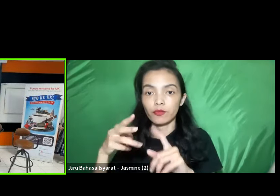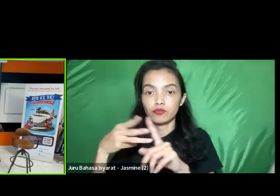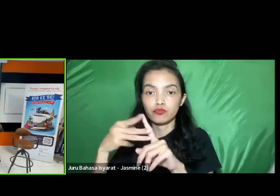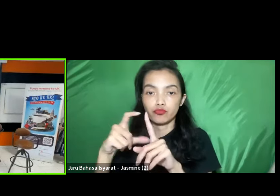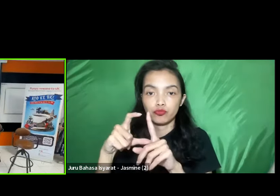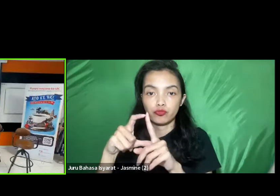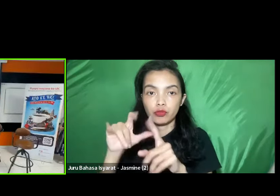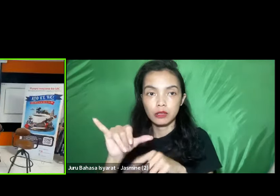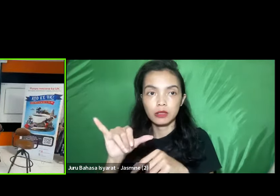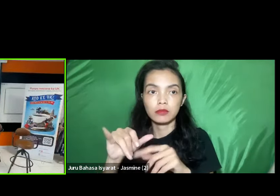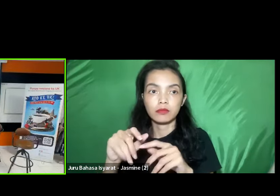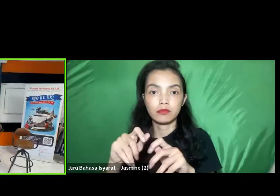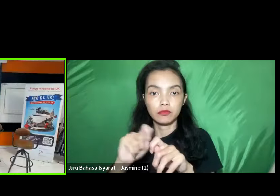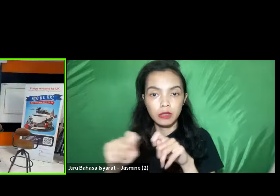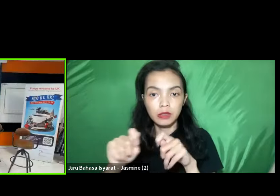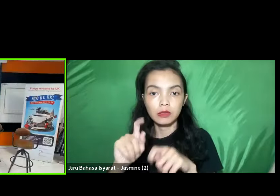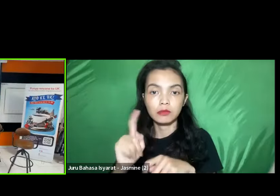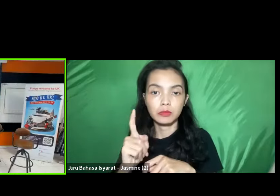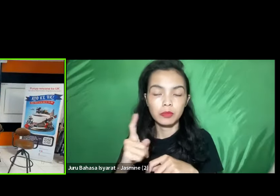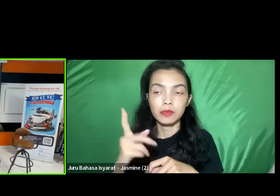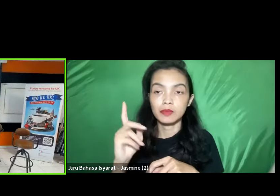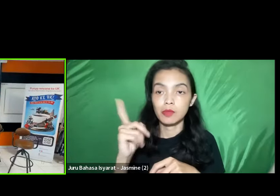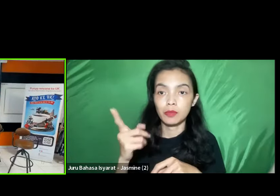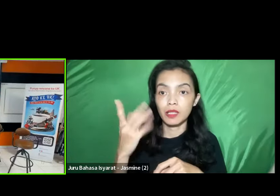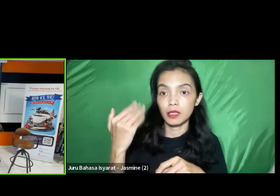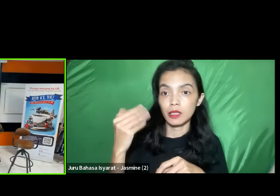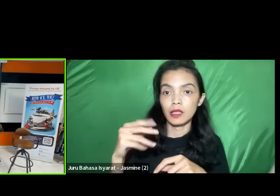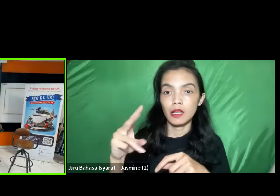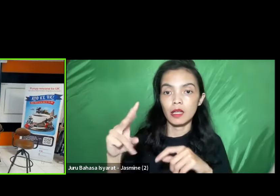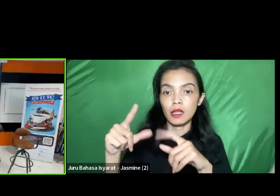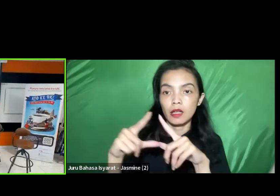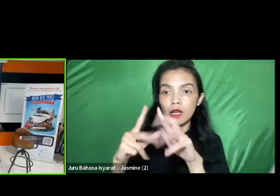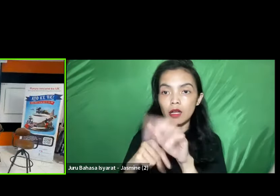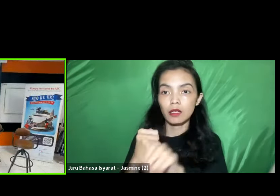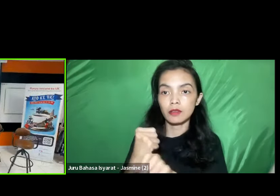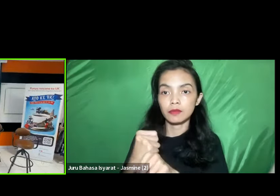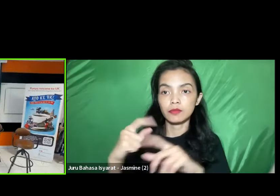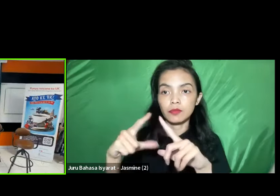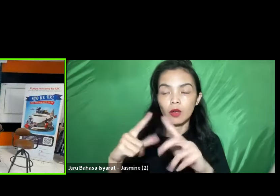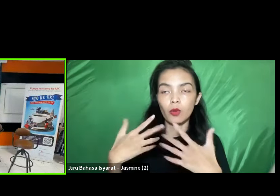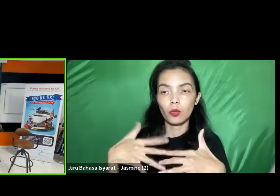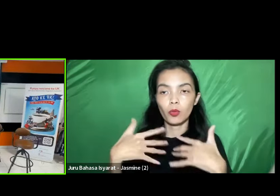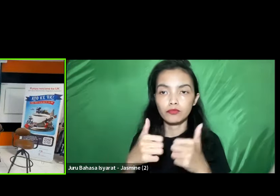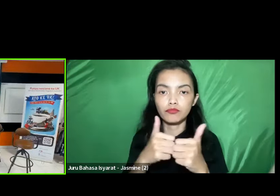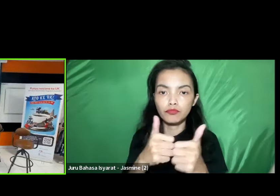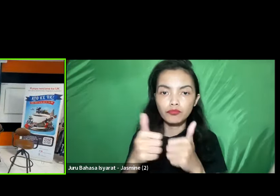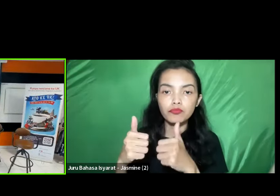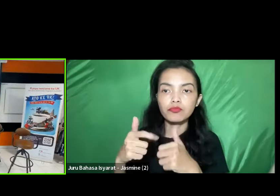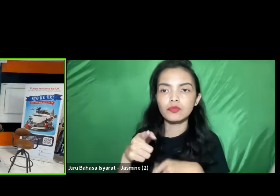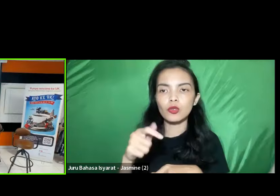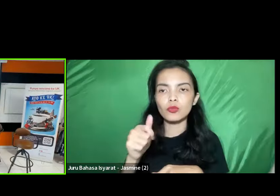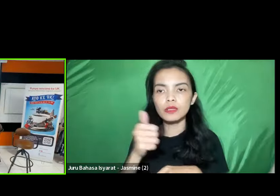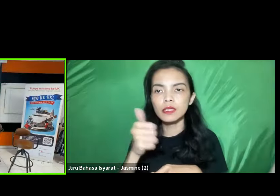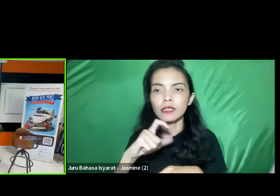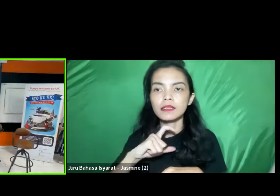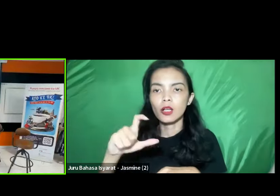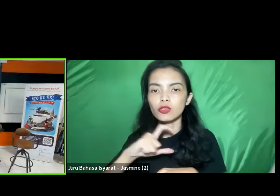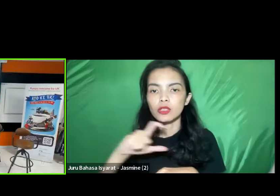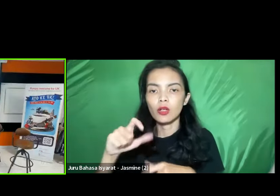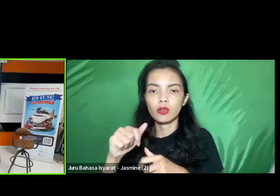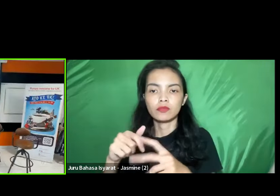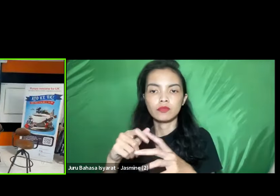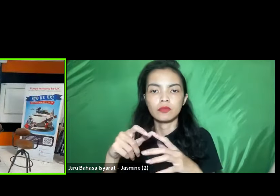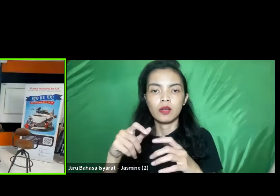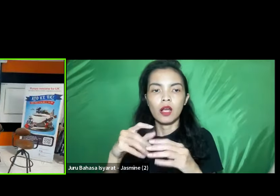sempat nanya ya Eh amaze dengan e asosiasi yang bisa bikin ee acara buat eh calon anggotanya gitu kan Nah